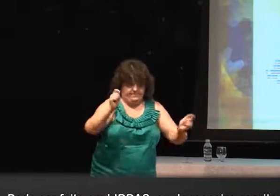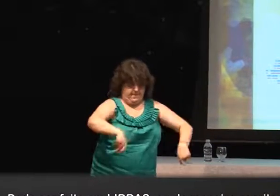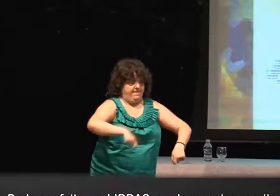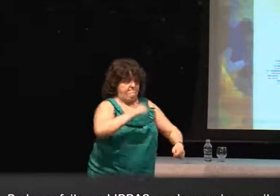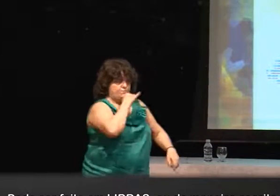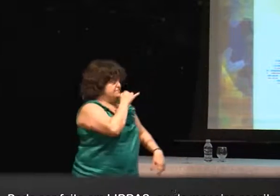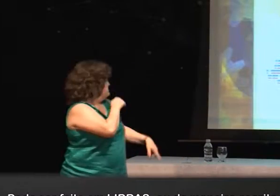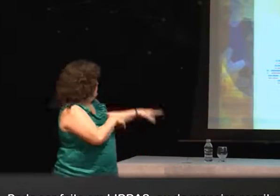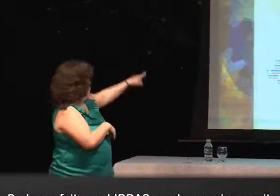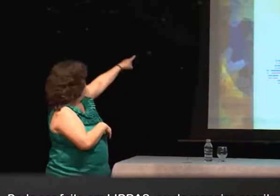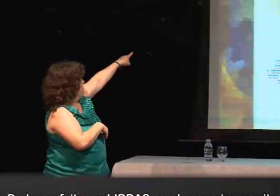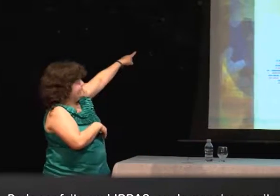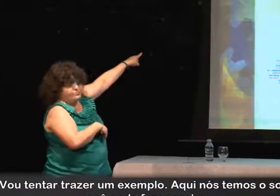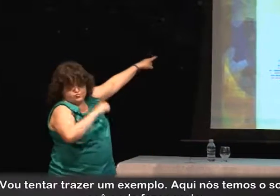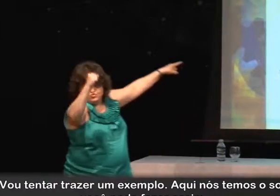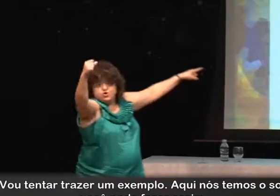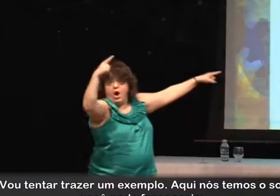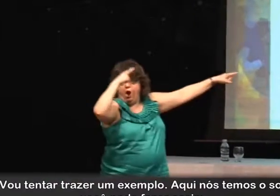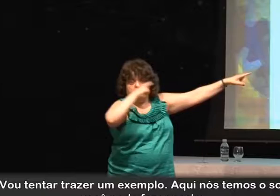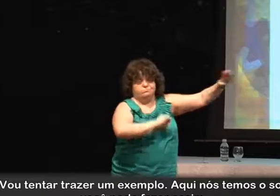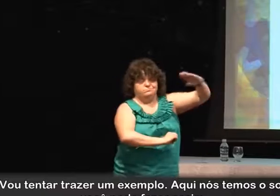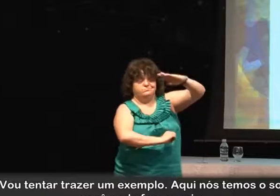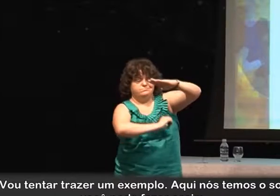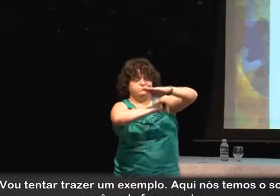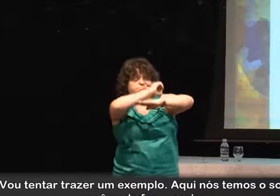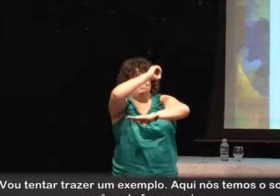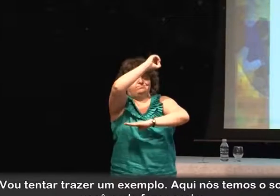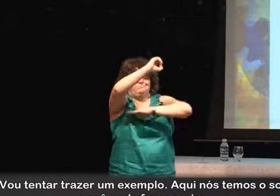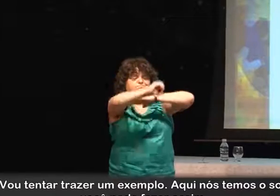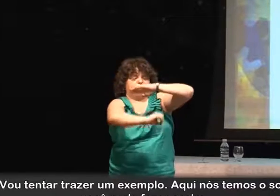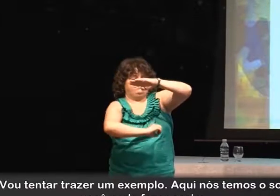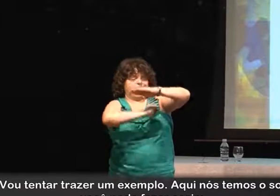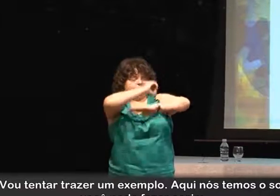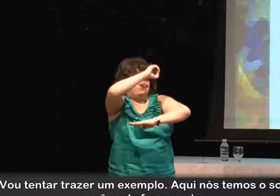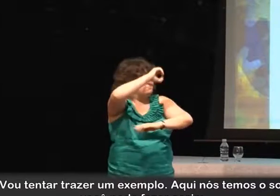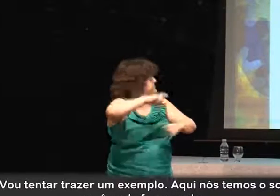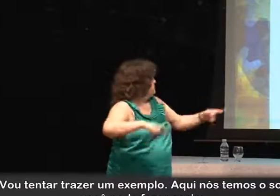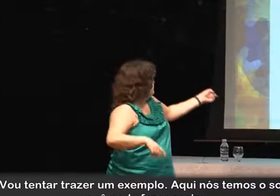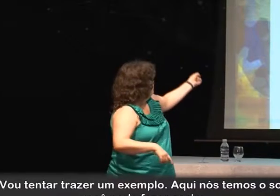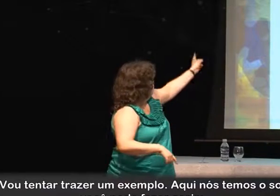em libras ou de maneira escrita. Vou tentar trazer um exemplo. Aqui nós temos o sol, que você pode fazer assim.